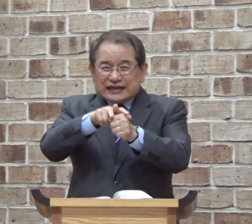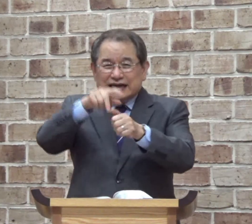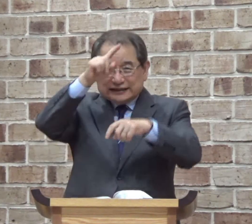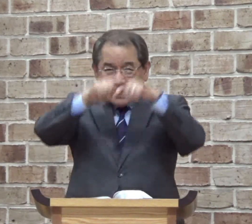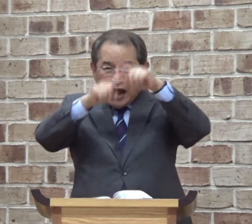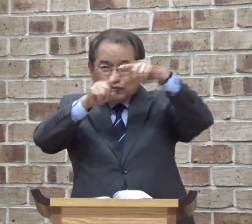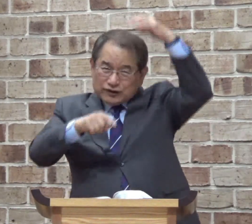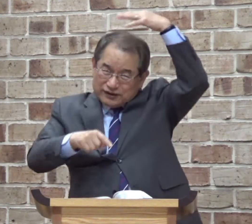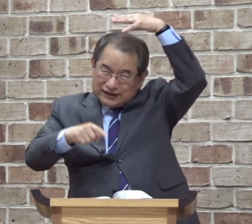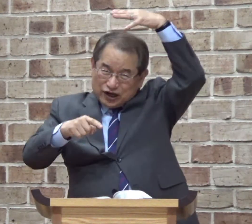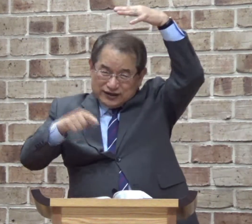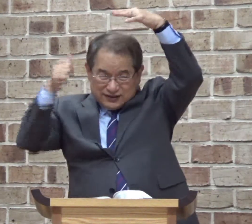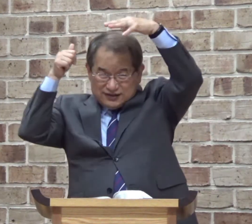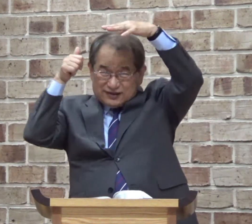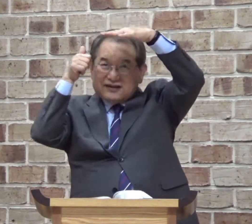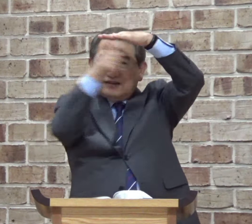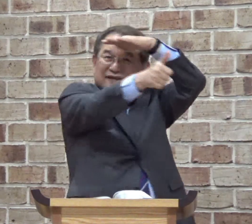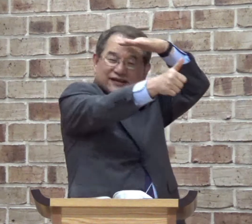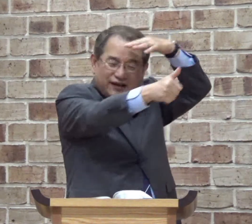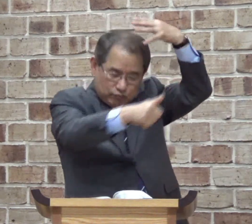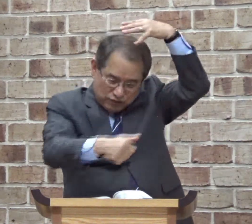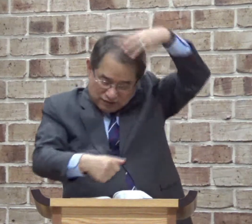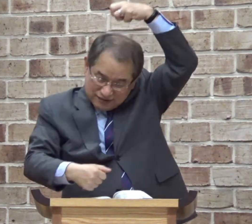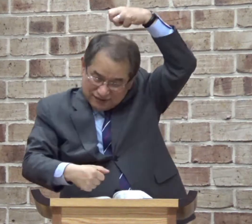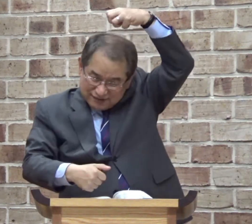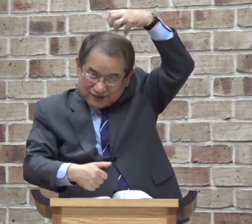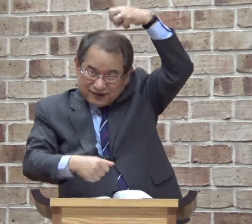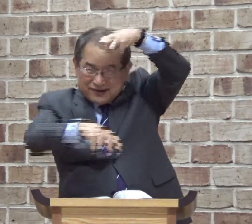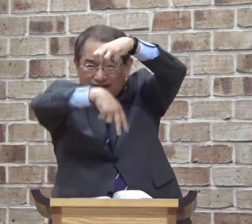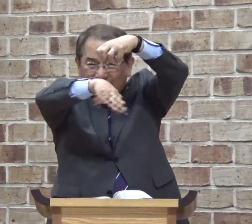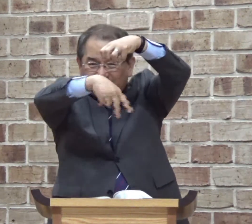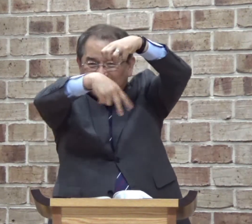나뭇가지에 머리채가 걸려 말을 타고 가다가 그대로 대롱대롱 매달리게 됩니다.